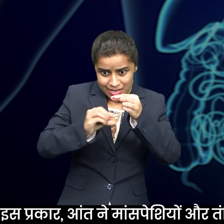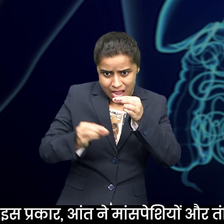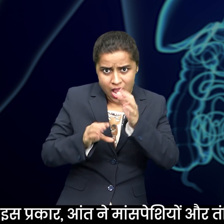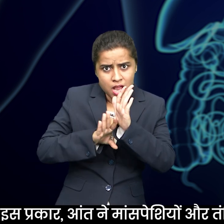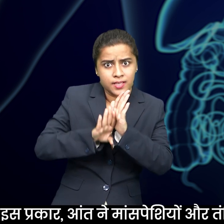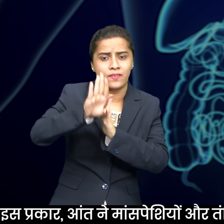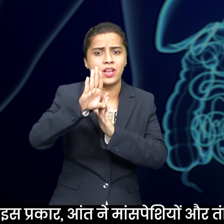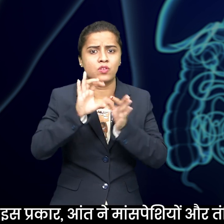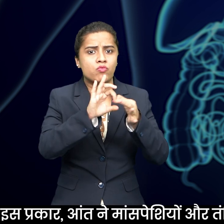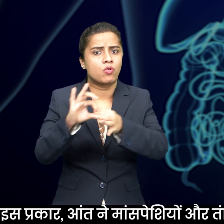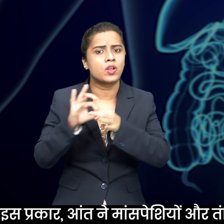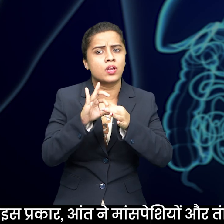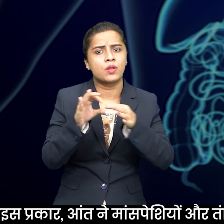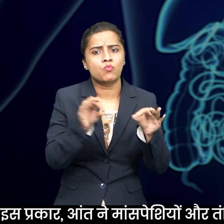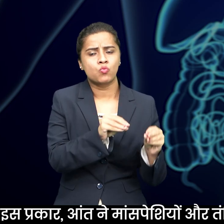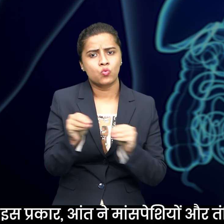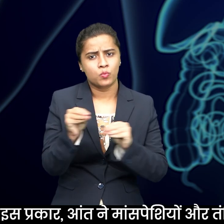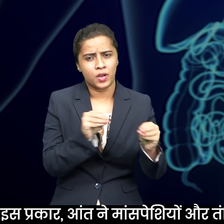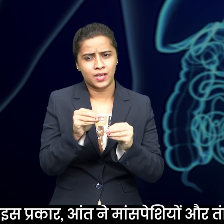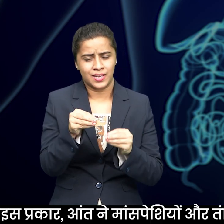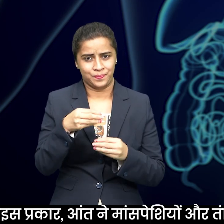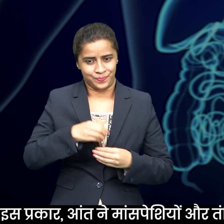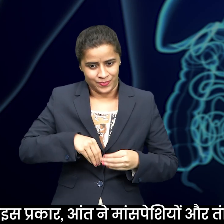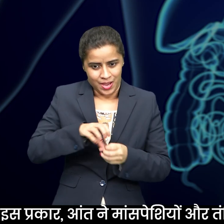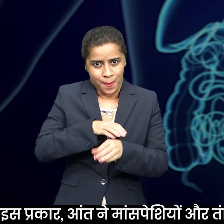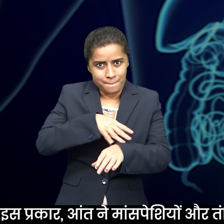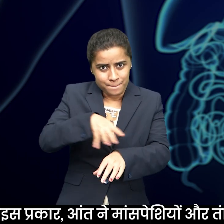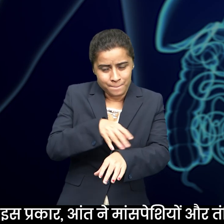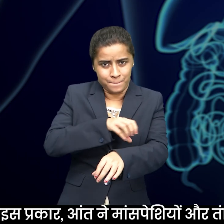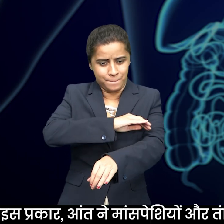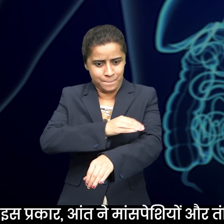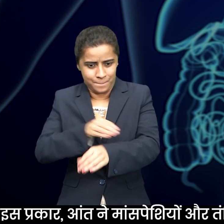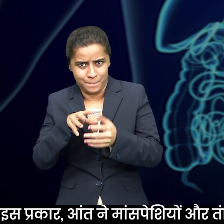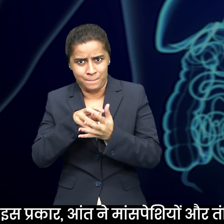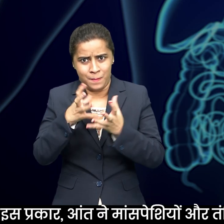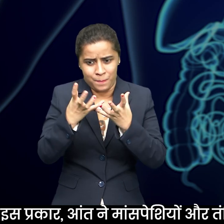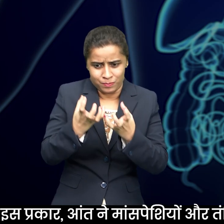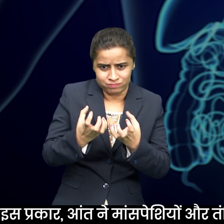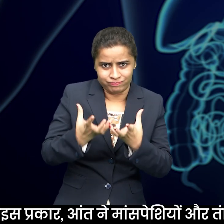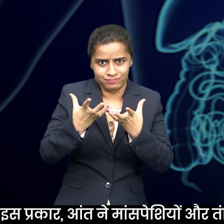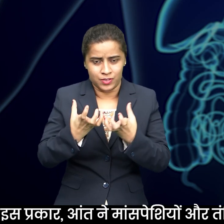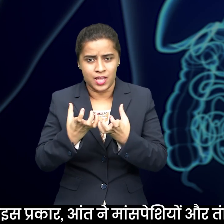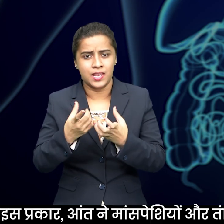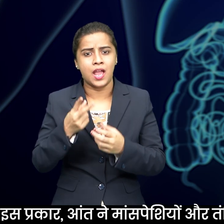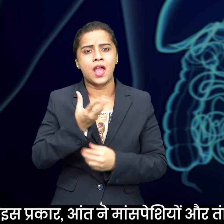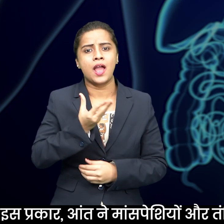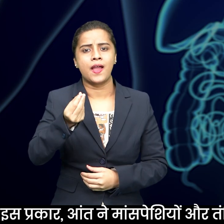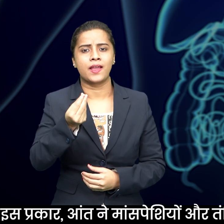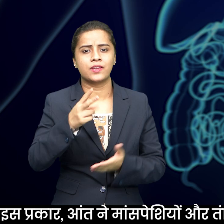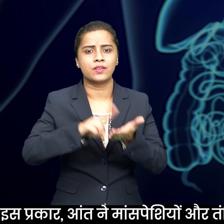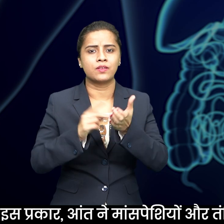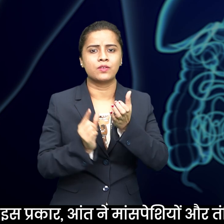इस प्रकार आंत के मांसपेशियों और तांत्रिक तंत्र के